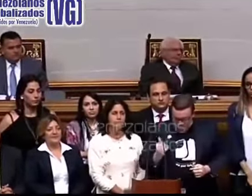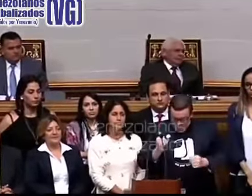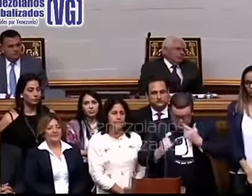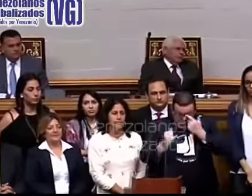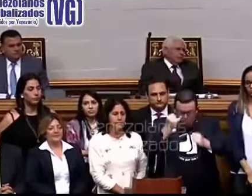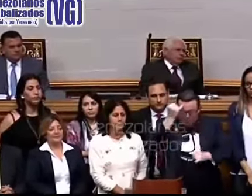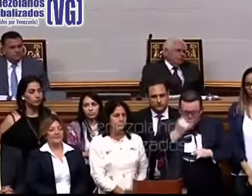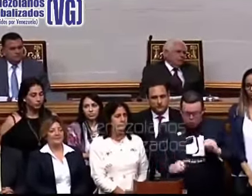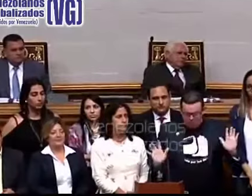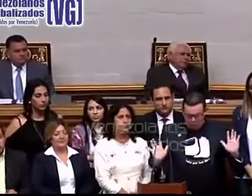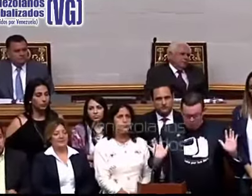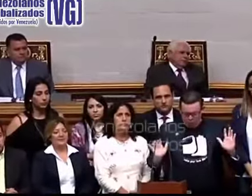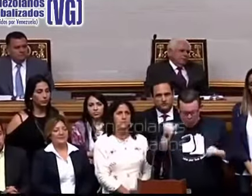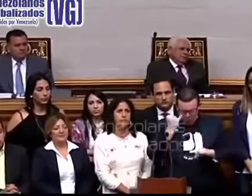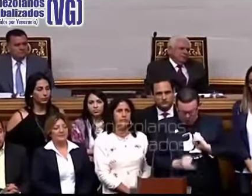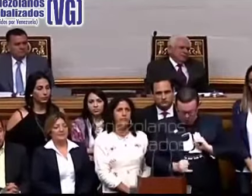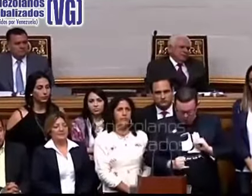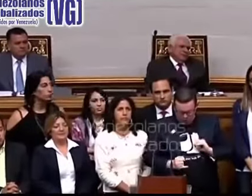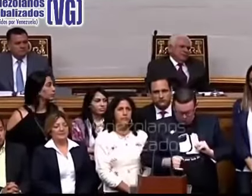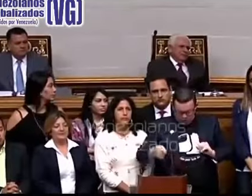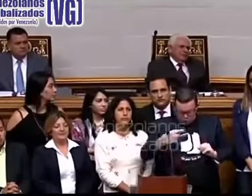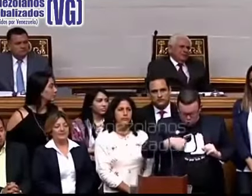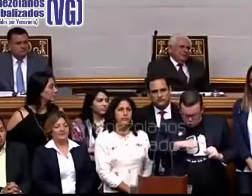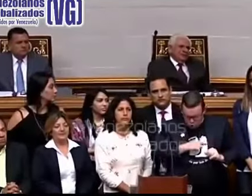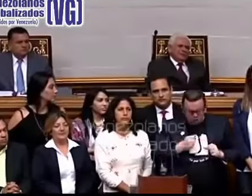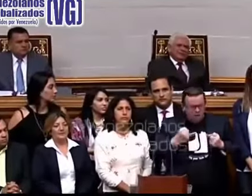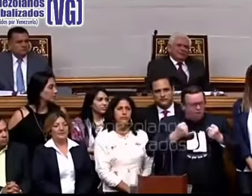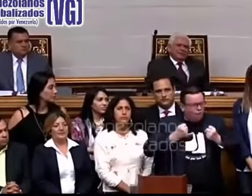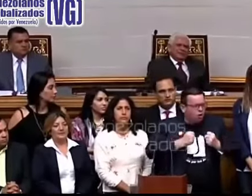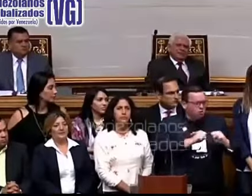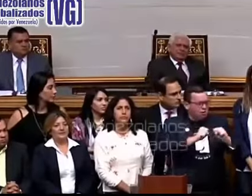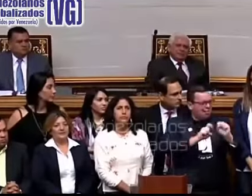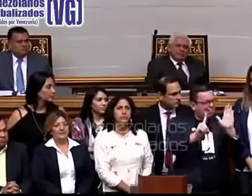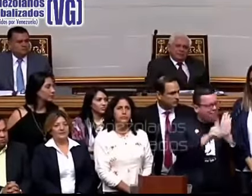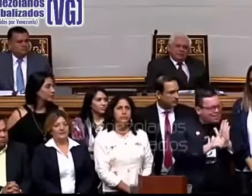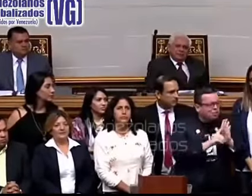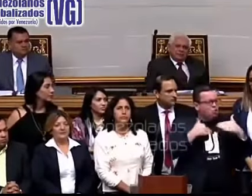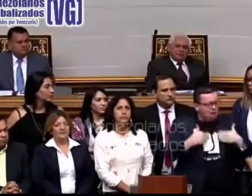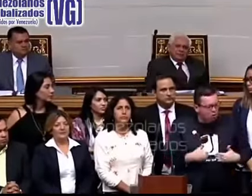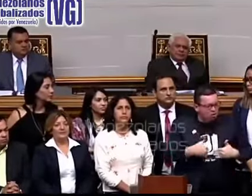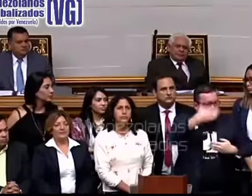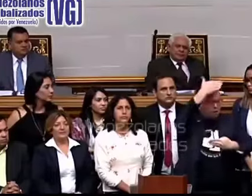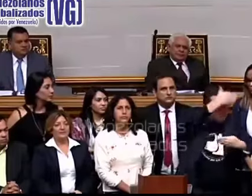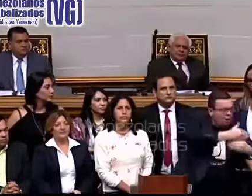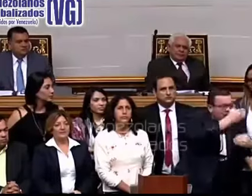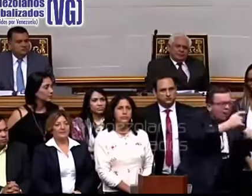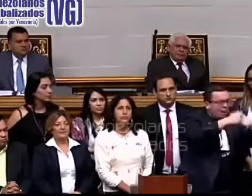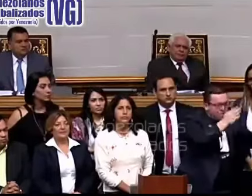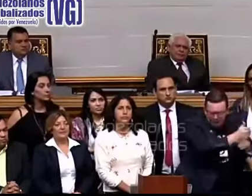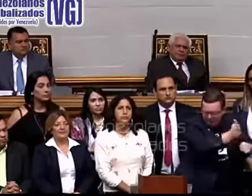partidista de pura palabrería. Por último, nosotros queremos que se fortalezcan los